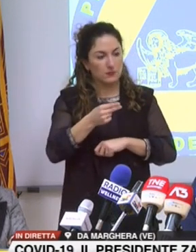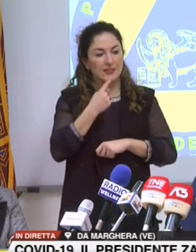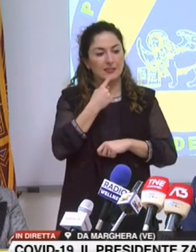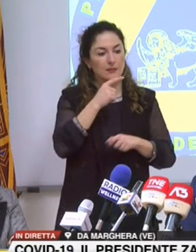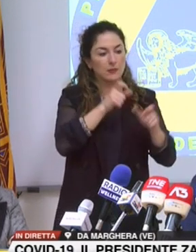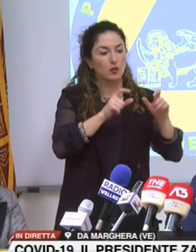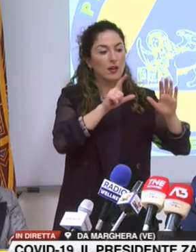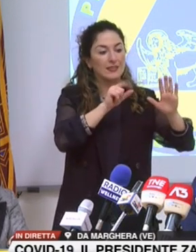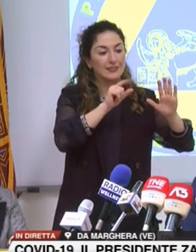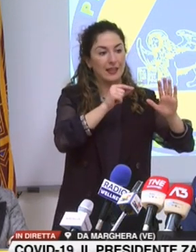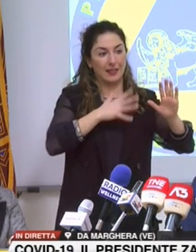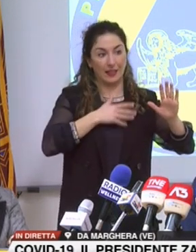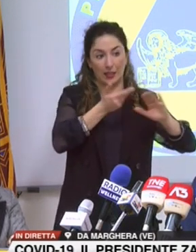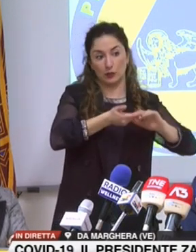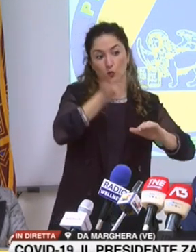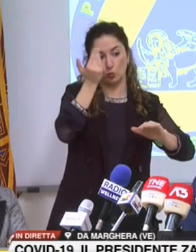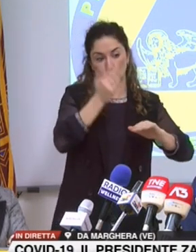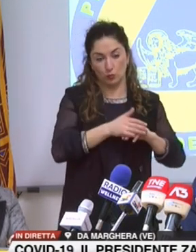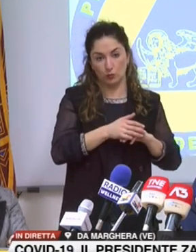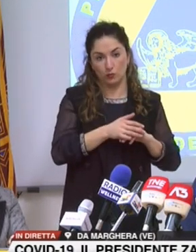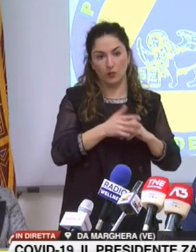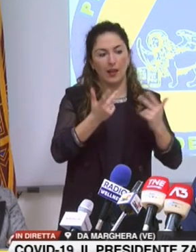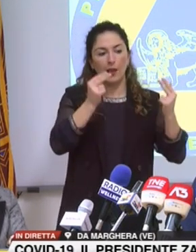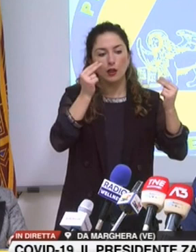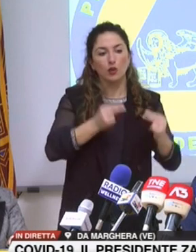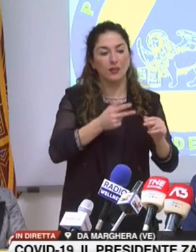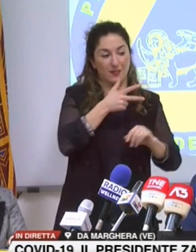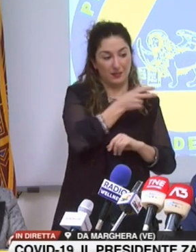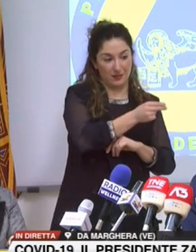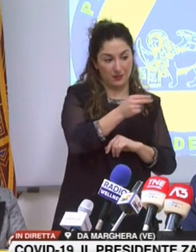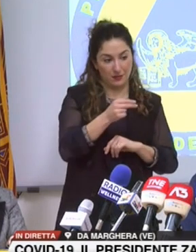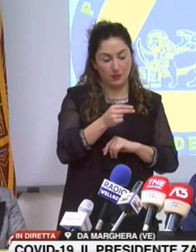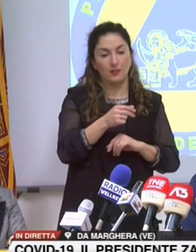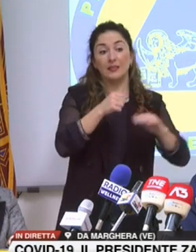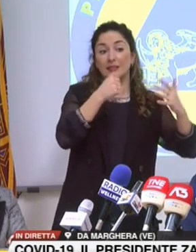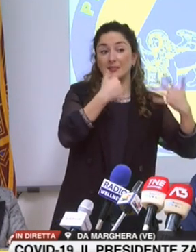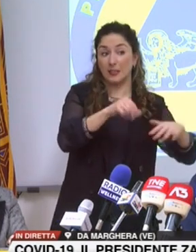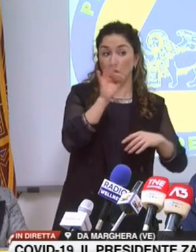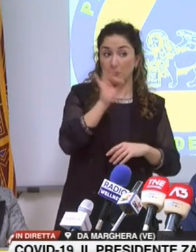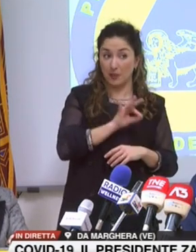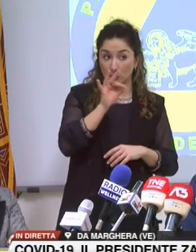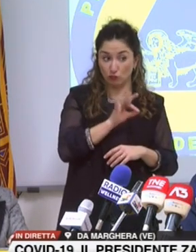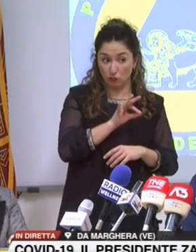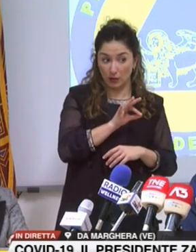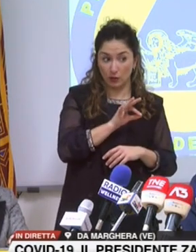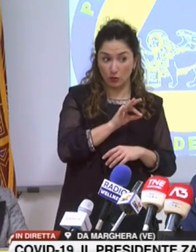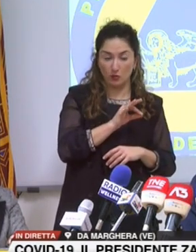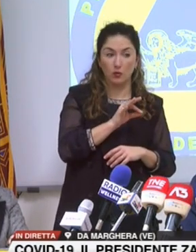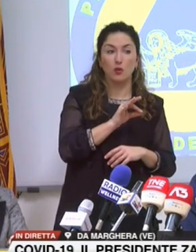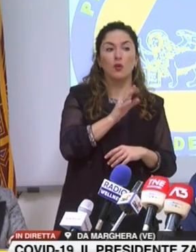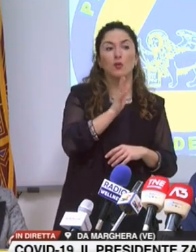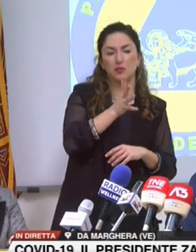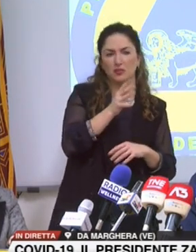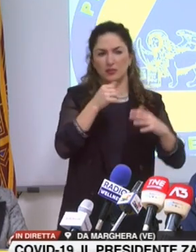persone dai 70 anni in poi. Quindi il totale delle dosi che noi abbiamo somministrato per il 16% circa, il 15,7% per la